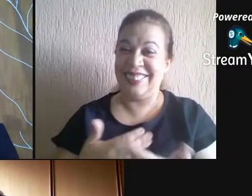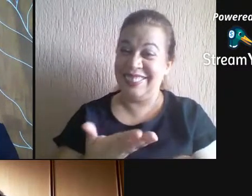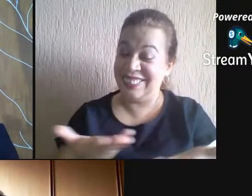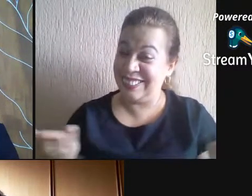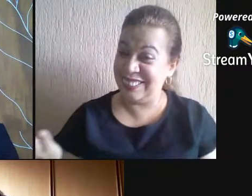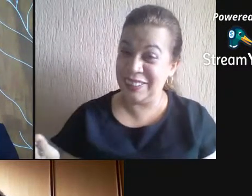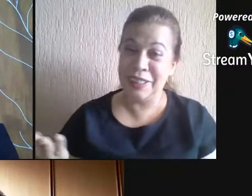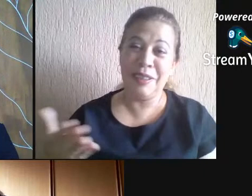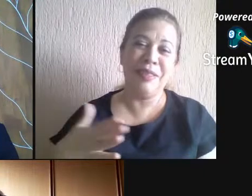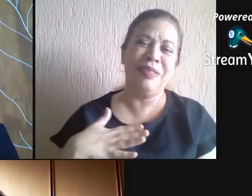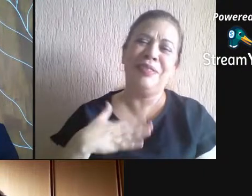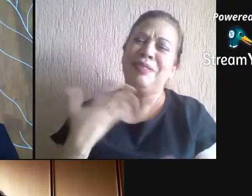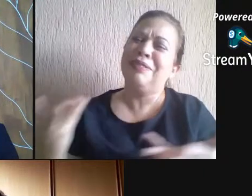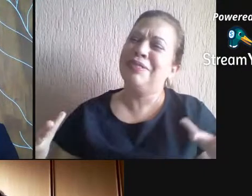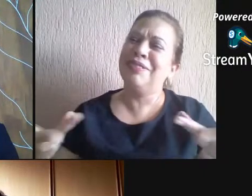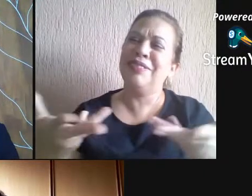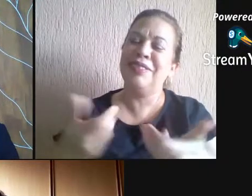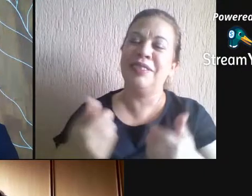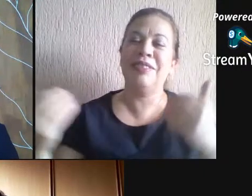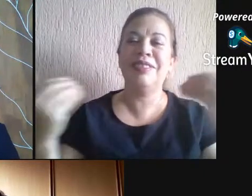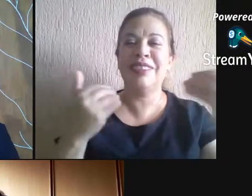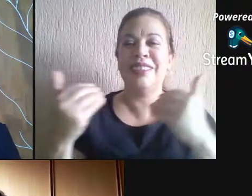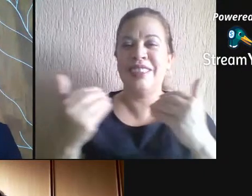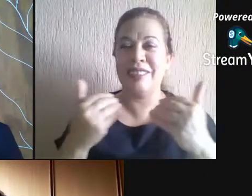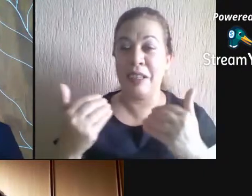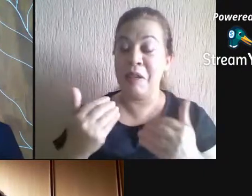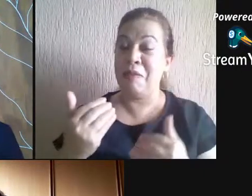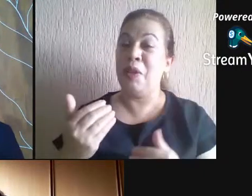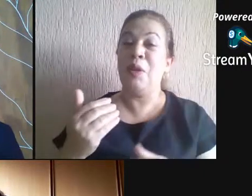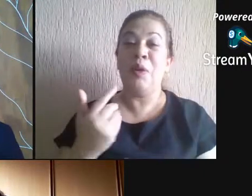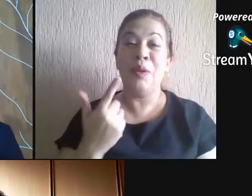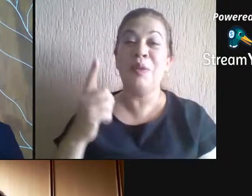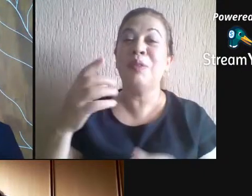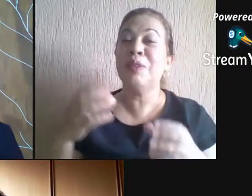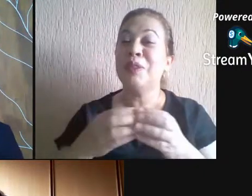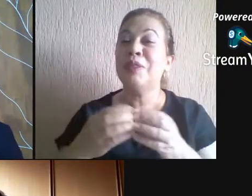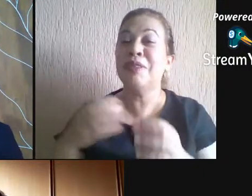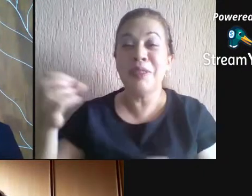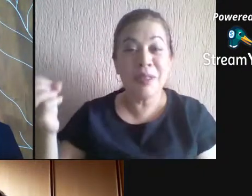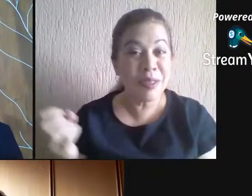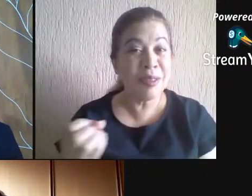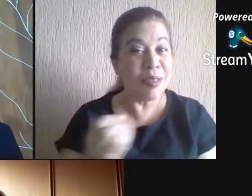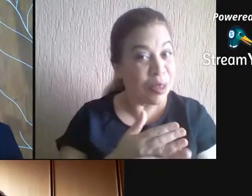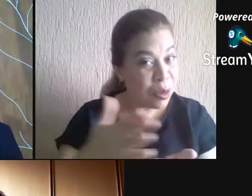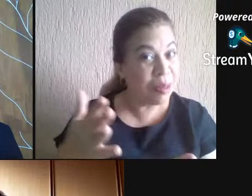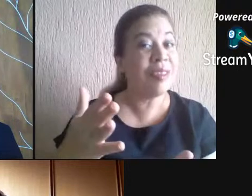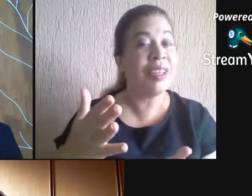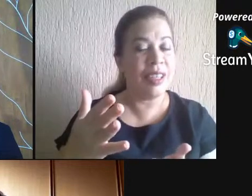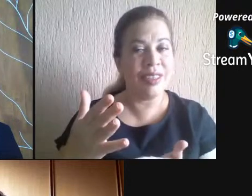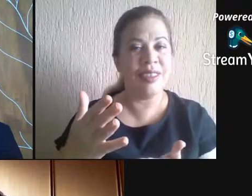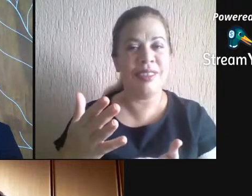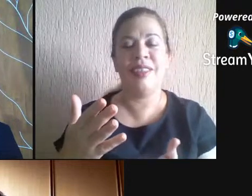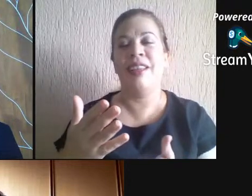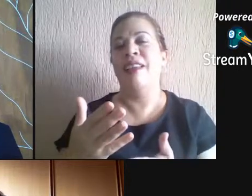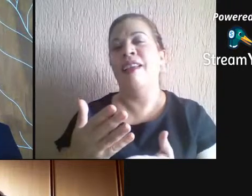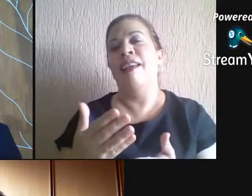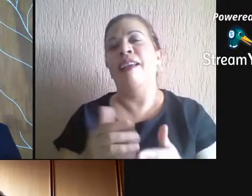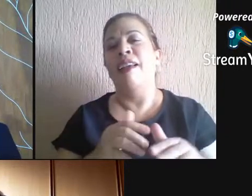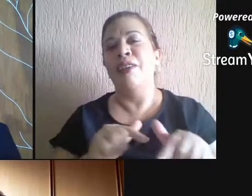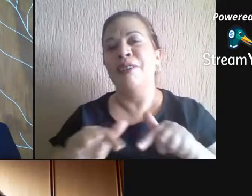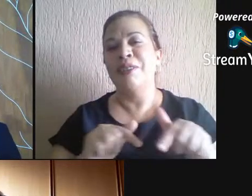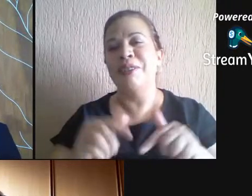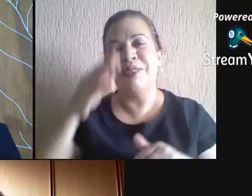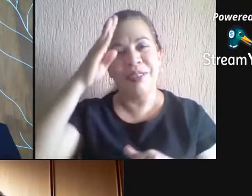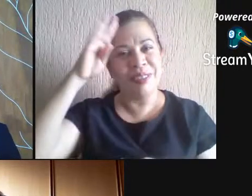de um momento como esse, em que mais uma turma inicia as suas atividades acadêmicas vinculada ao PROFEPT aqui no